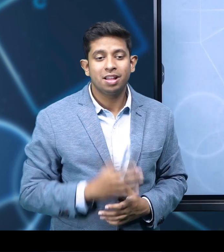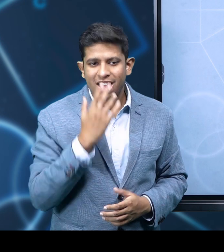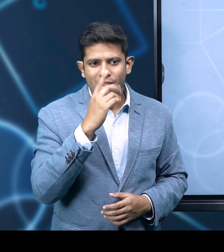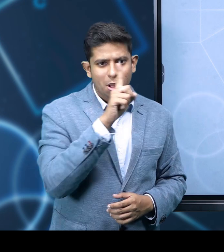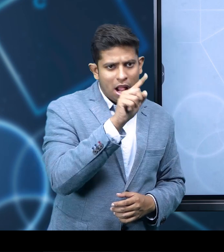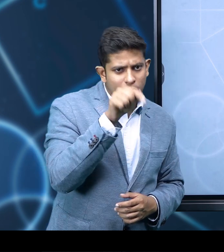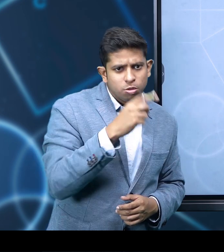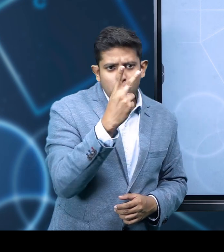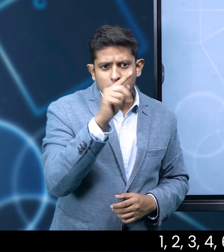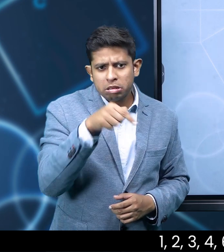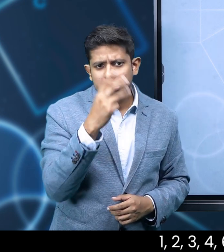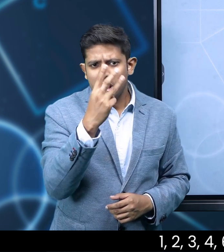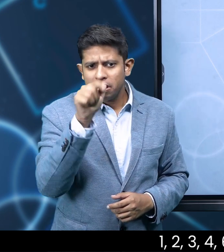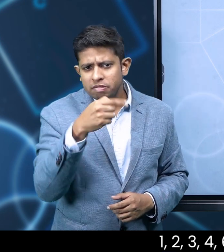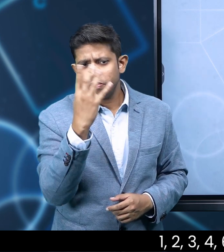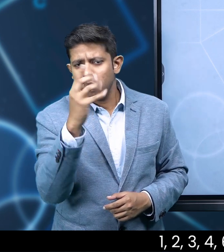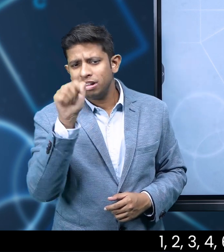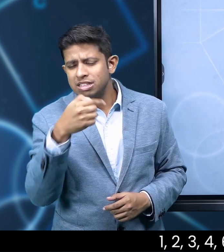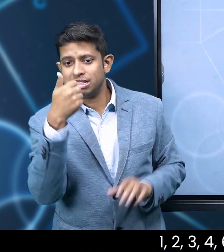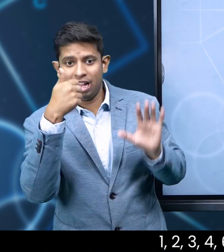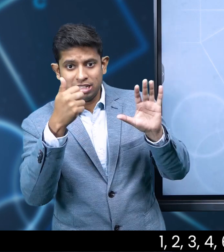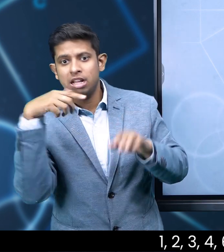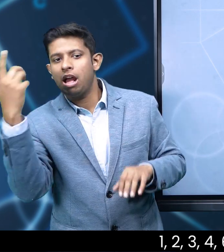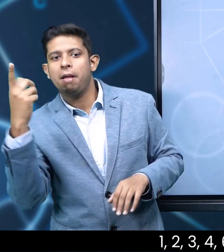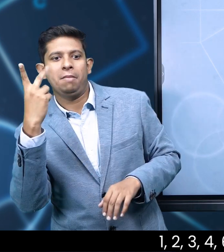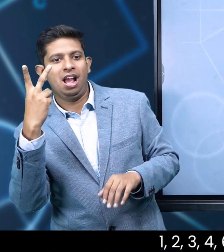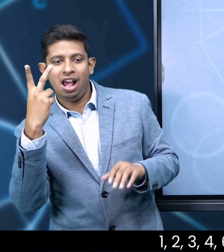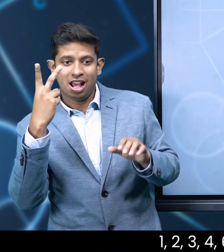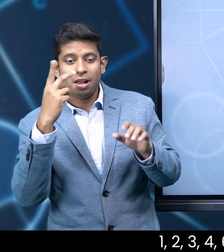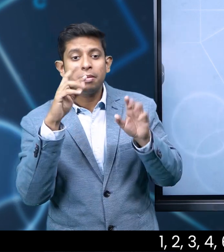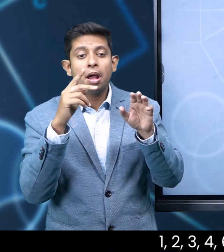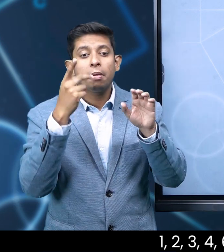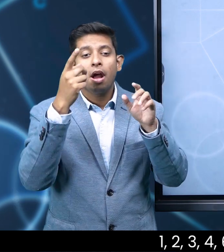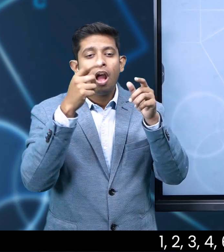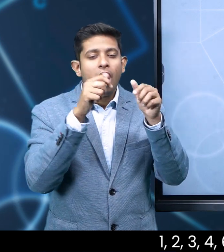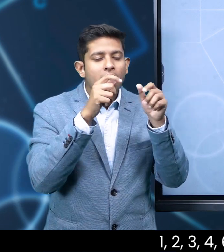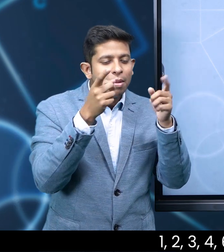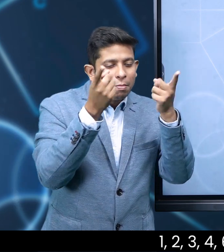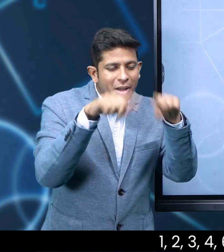म्हणून 1, 2, 3, 4, 6 आणि 12 हे 12चे घटक आहेत.